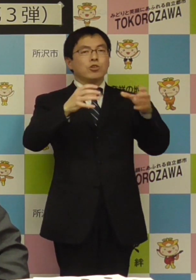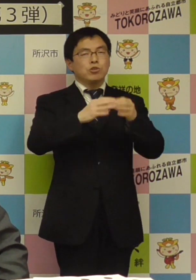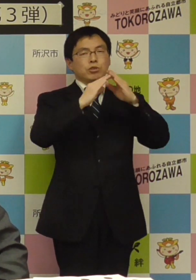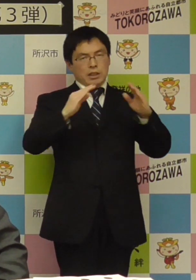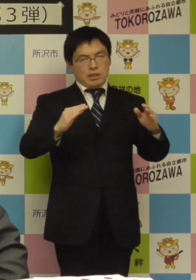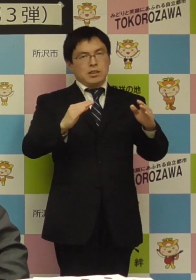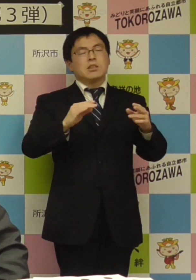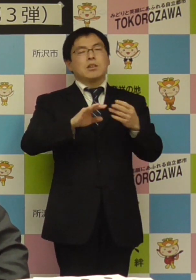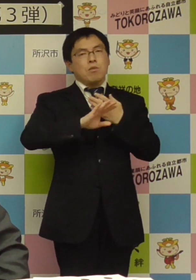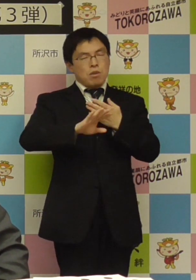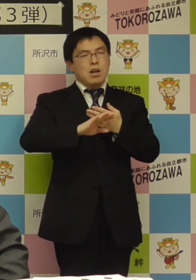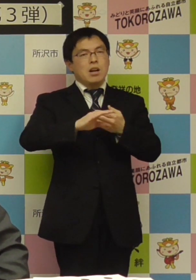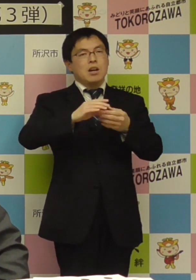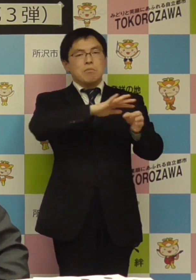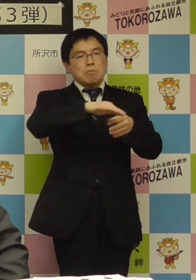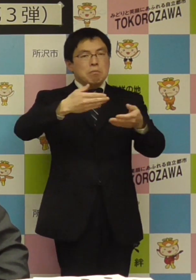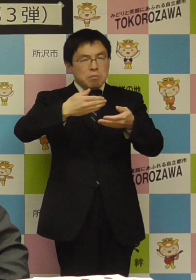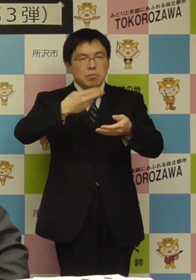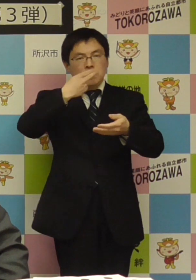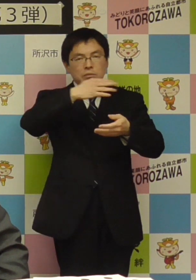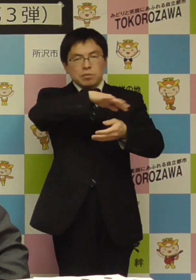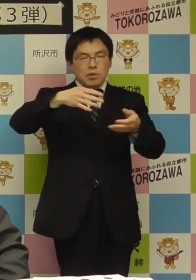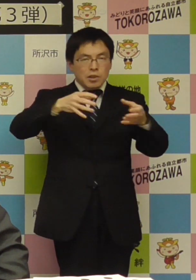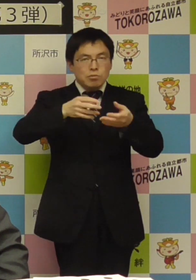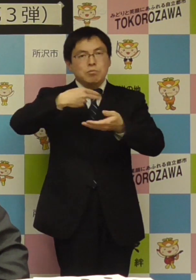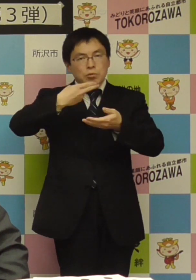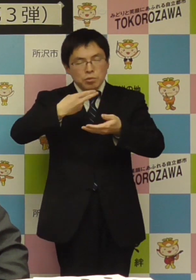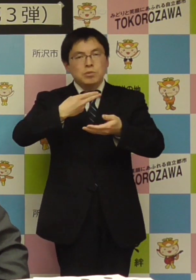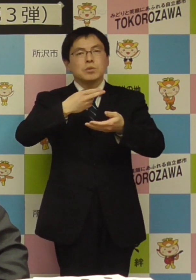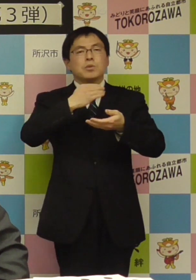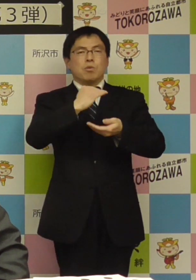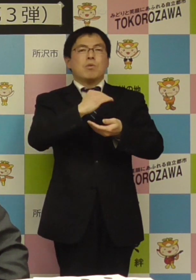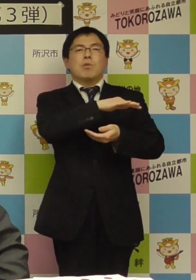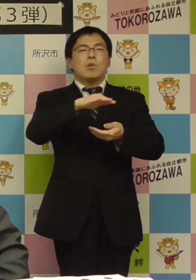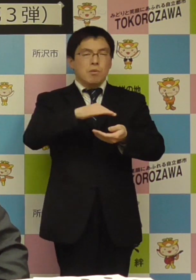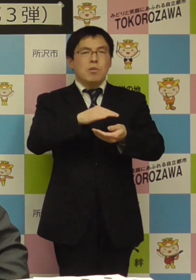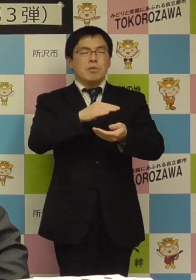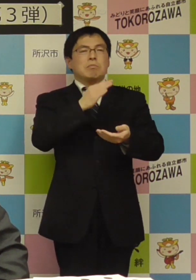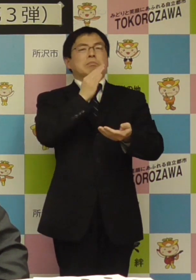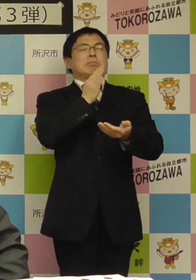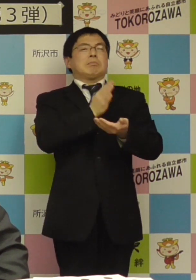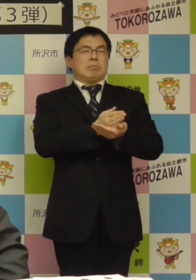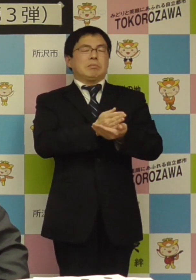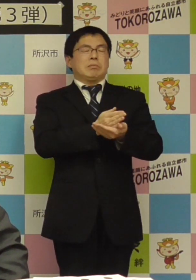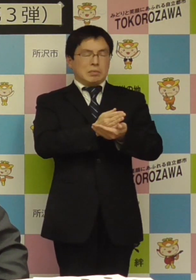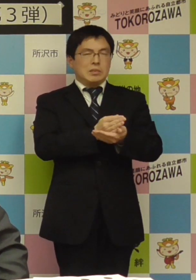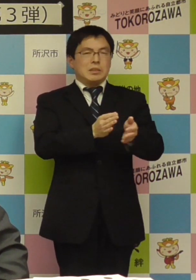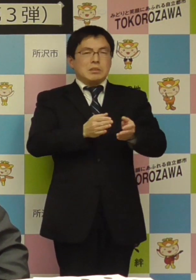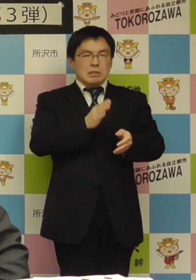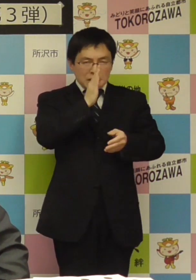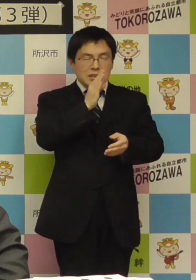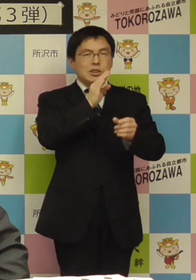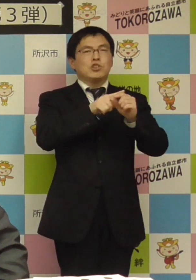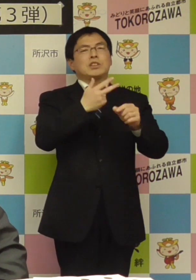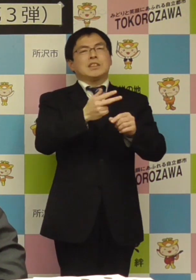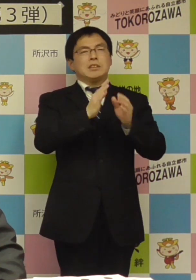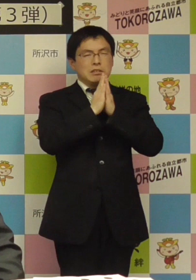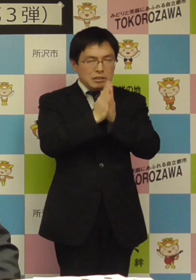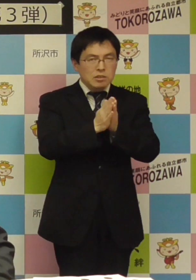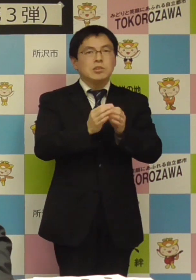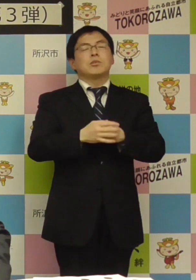ろんのこと、会食などで集まられることもぜひ心がけて中止をして